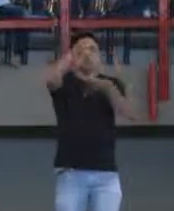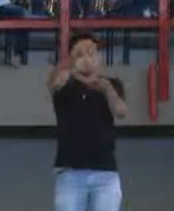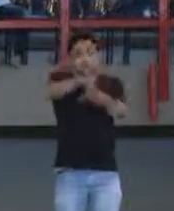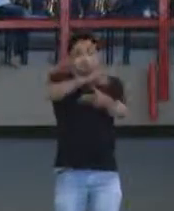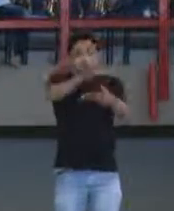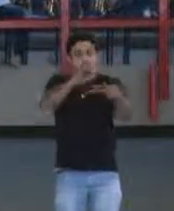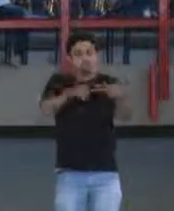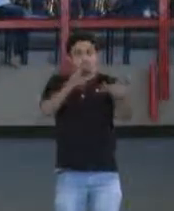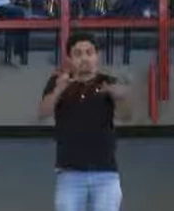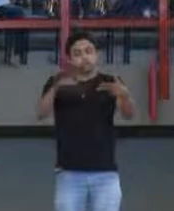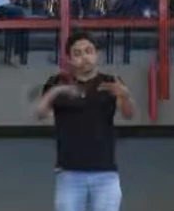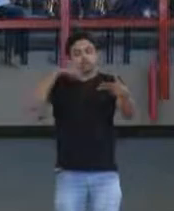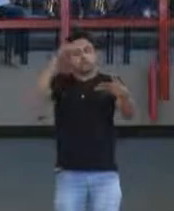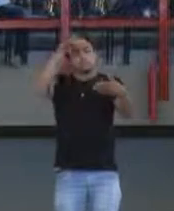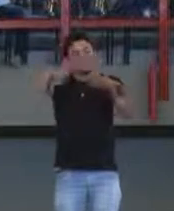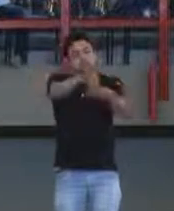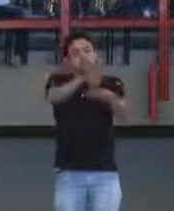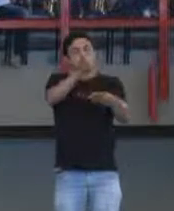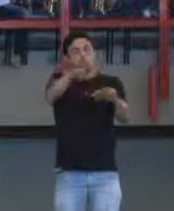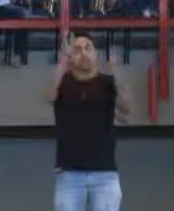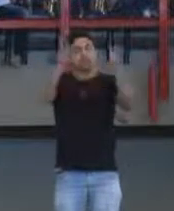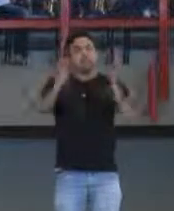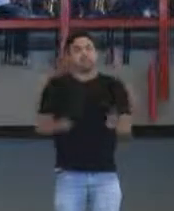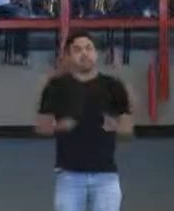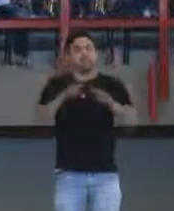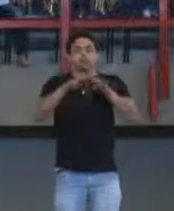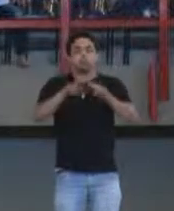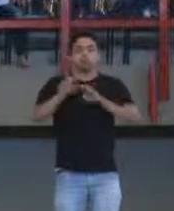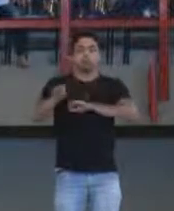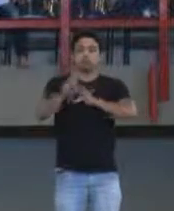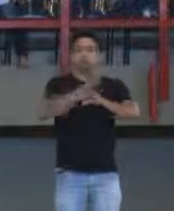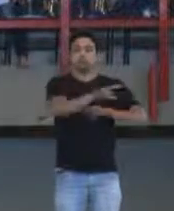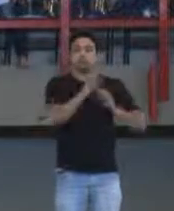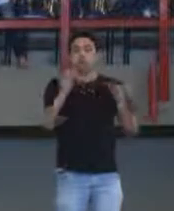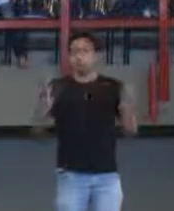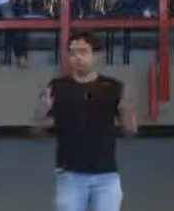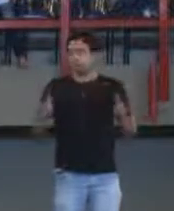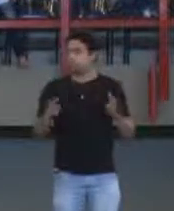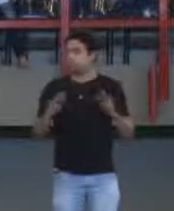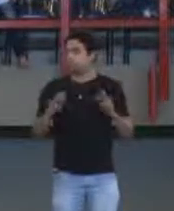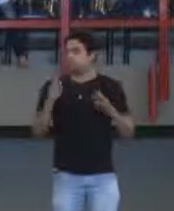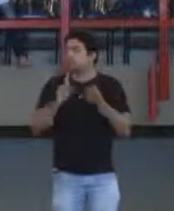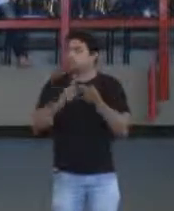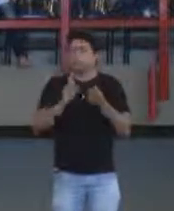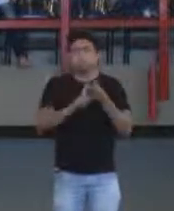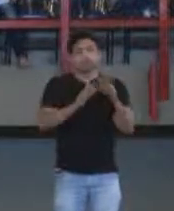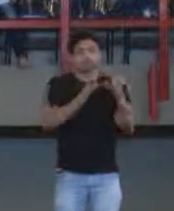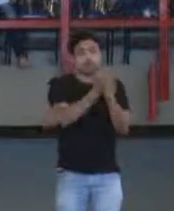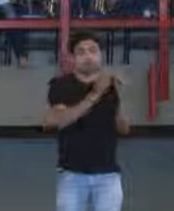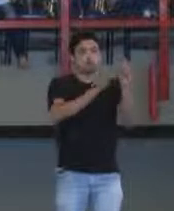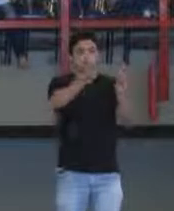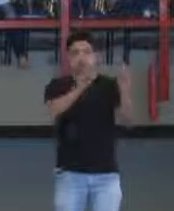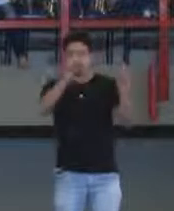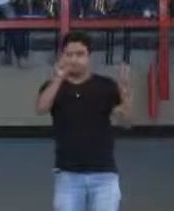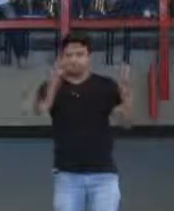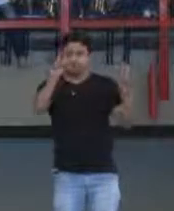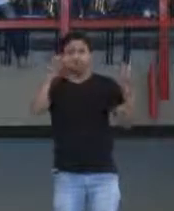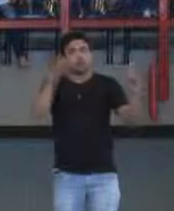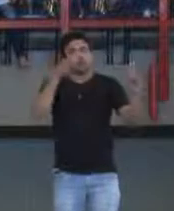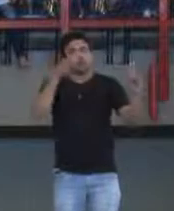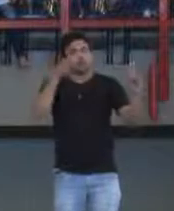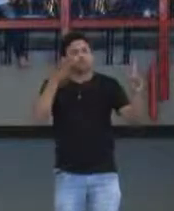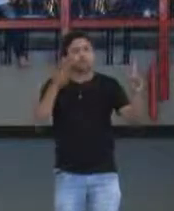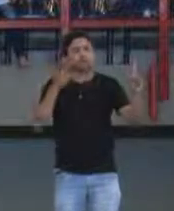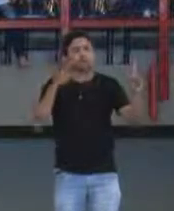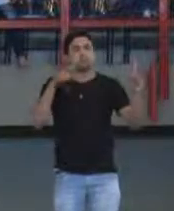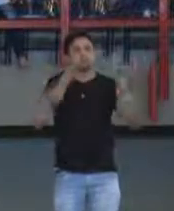explorado, mas que está lá na lista de conteúdos, então a gente tem que trabalhar, certo? No caso de estatística, a gente busca colocar o